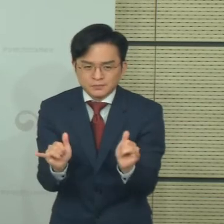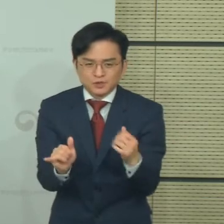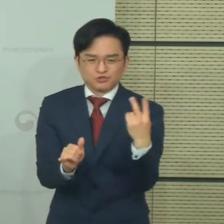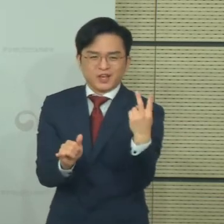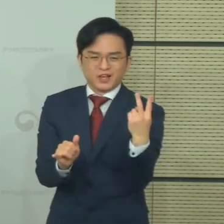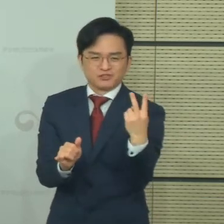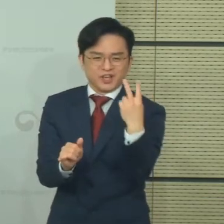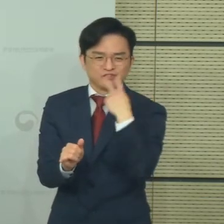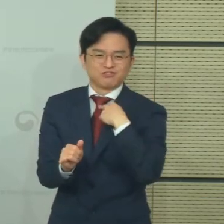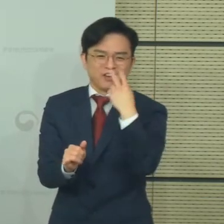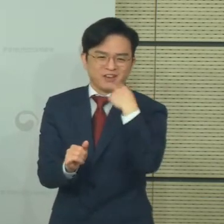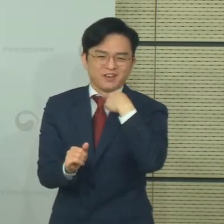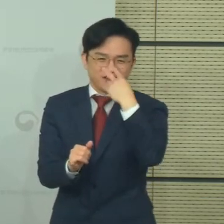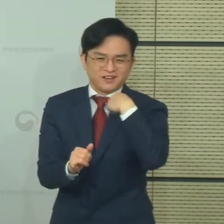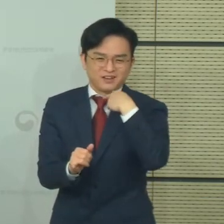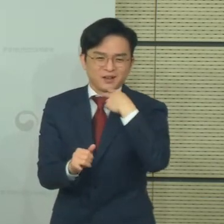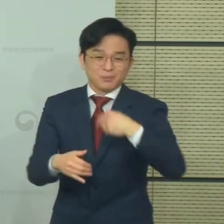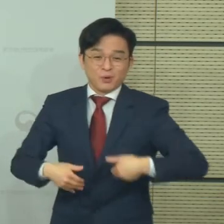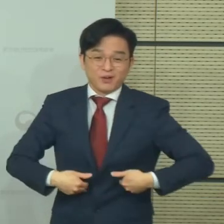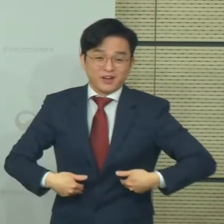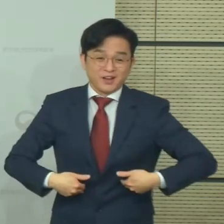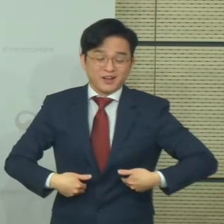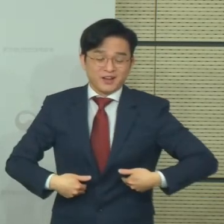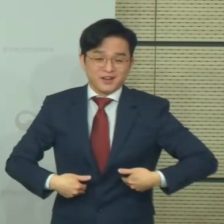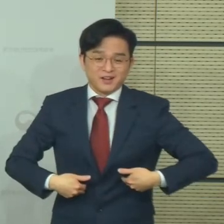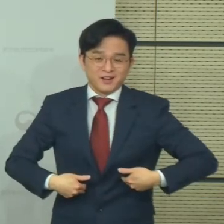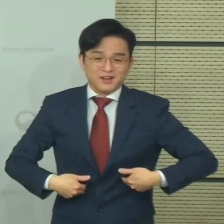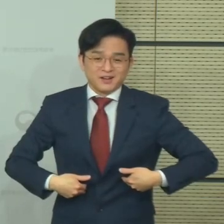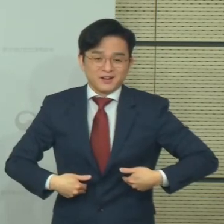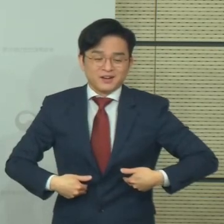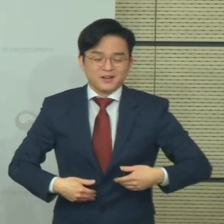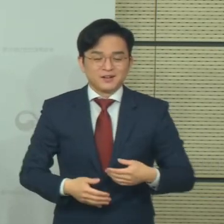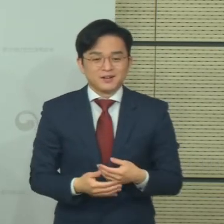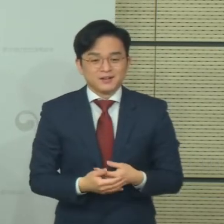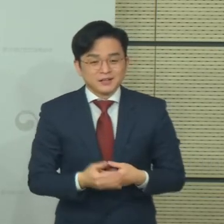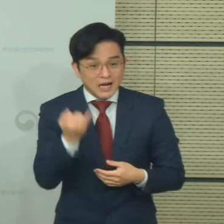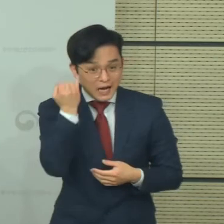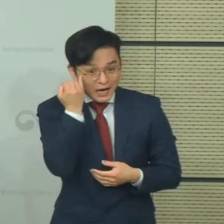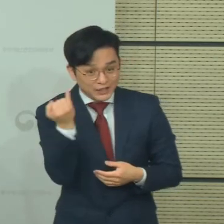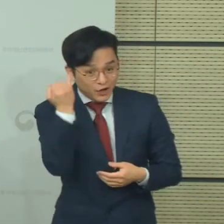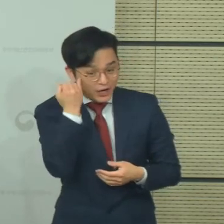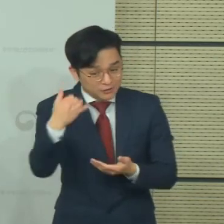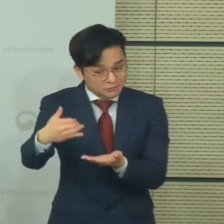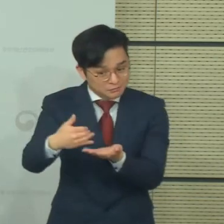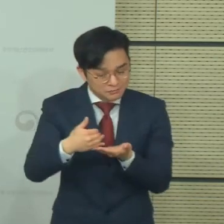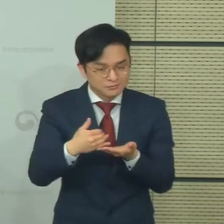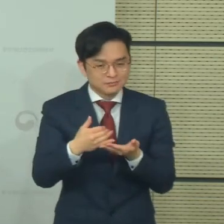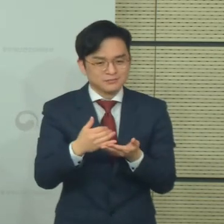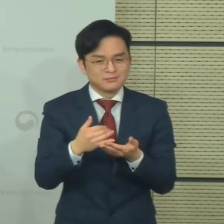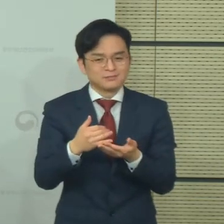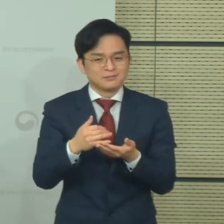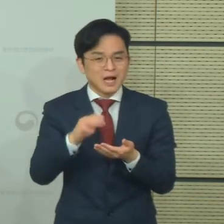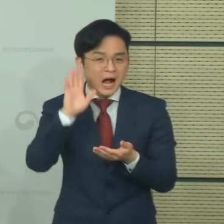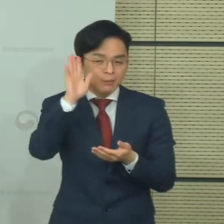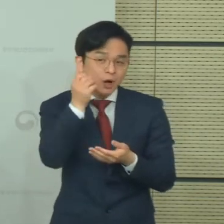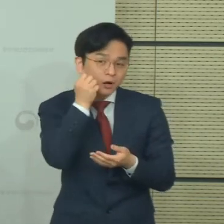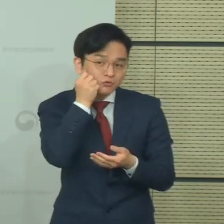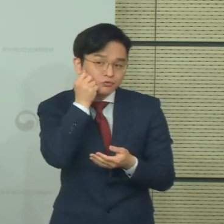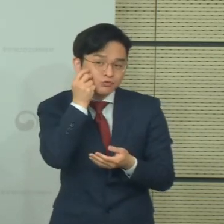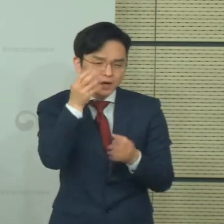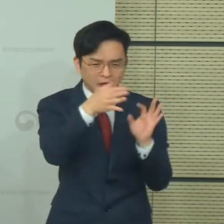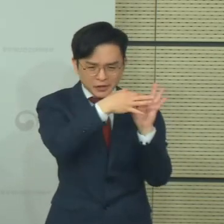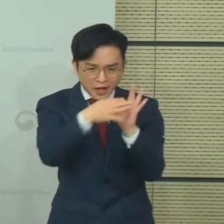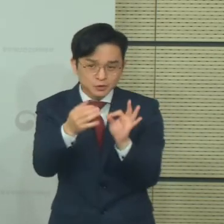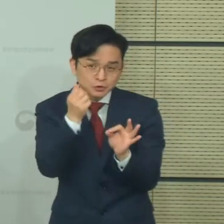이제 구성은 되지는 않지만 향후 지속 가능한 사회적 거리두기를 이제 실행을 할